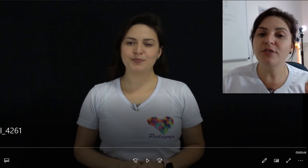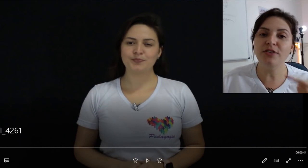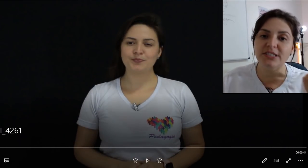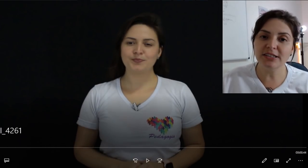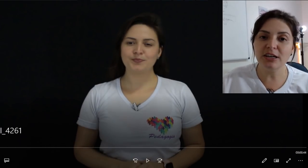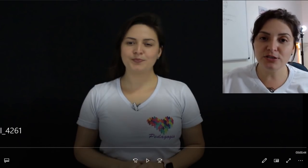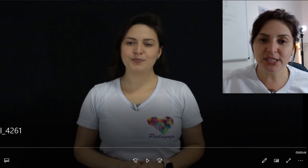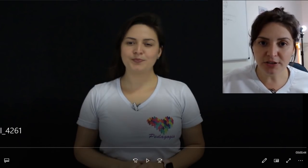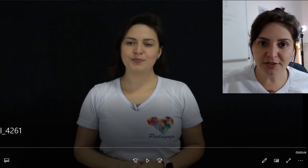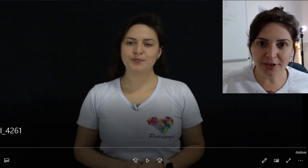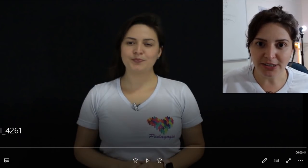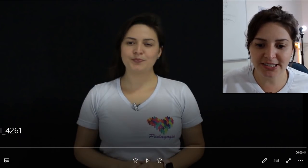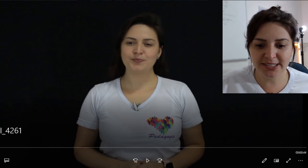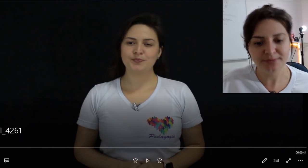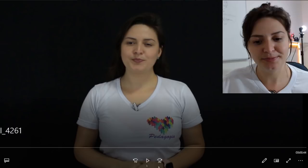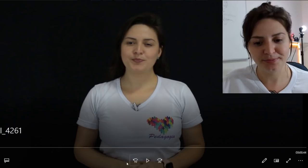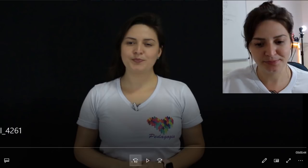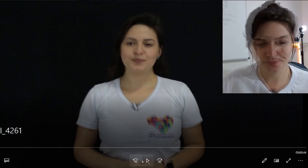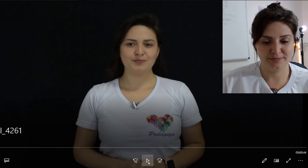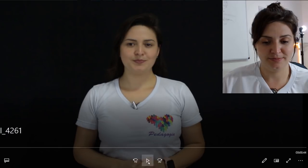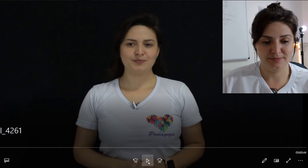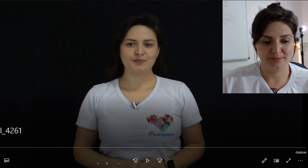fazer a tradução em voz.